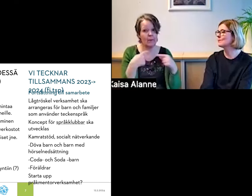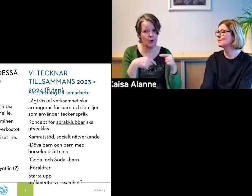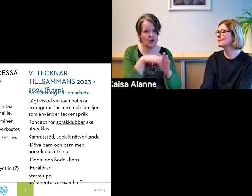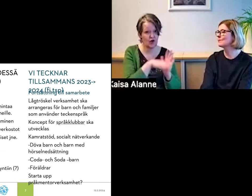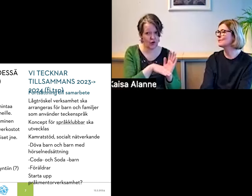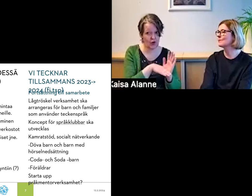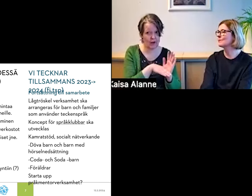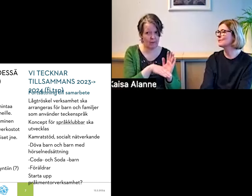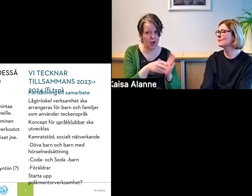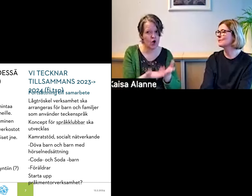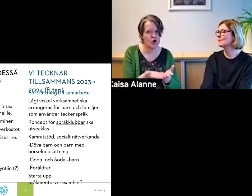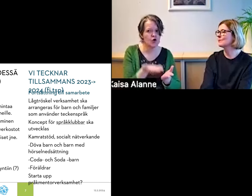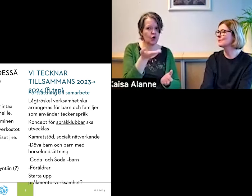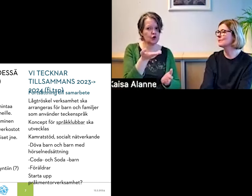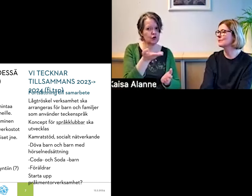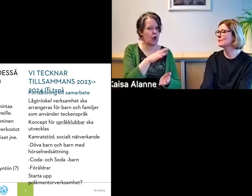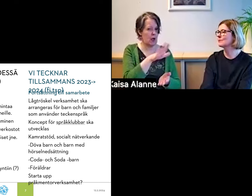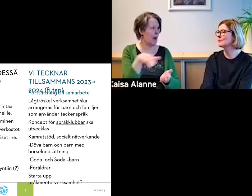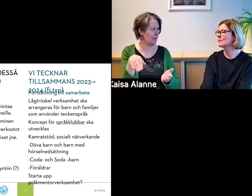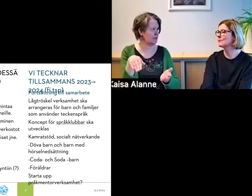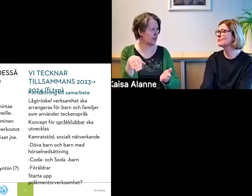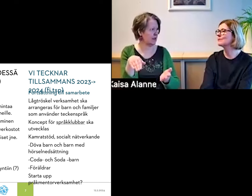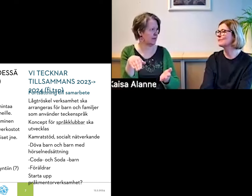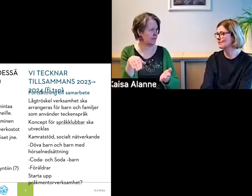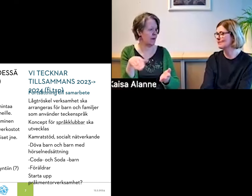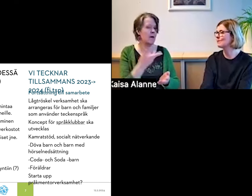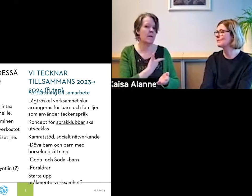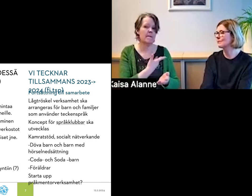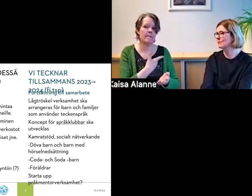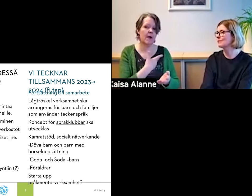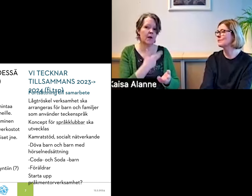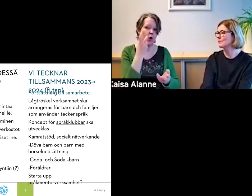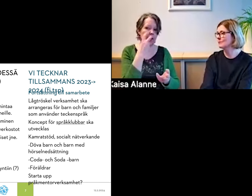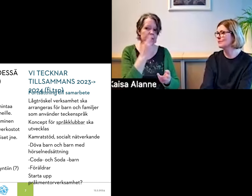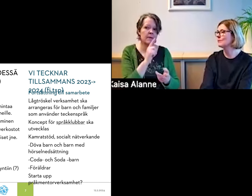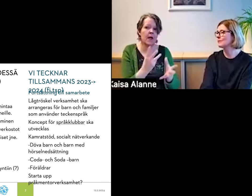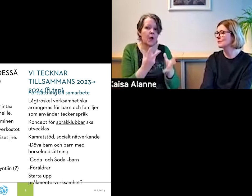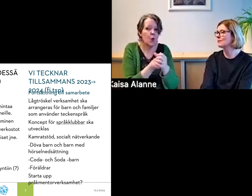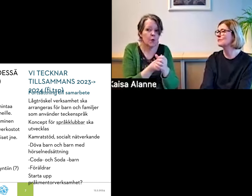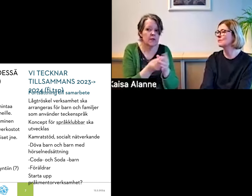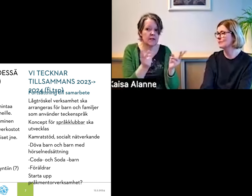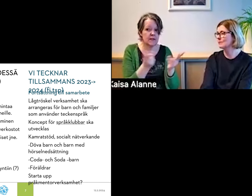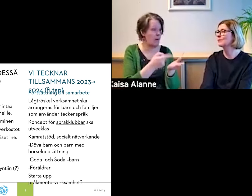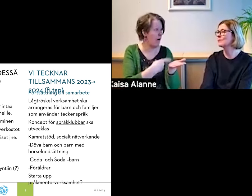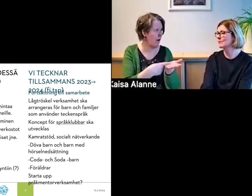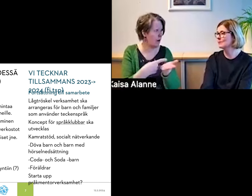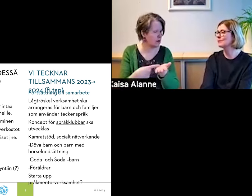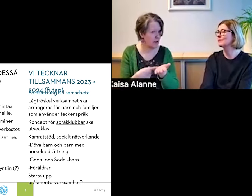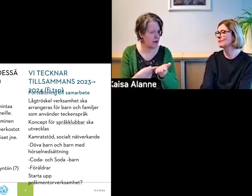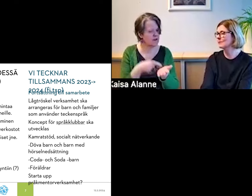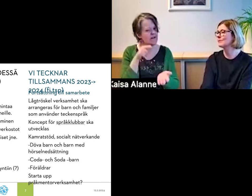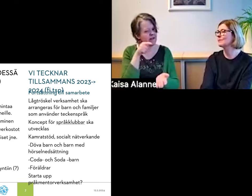Kuten Annika tuossa kertoi, niin kielipoliittinen ohjelma niin nostaa nimenomaan lasten ja